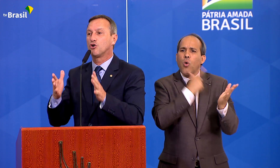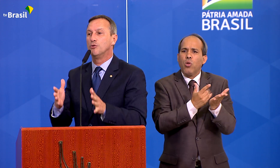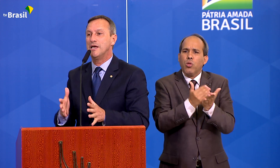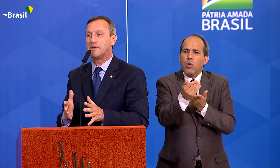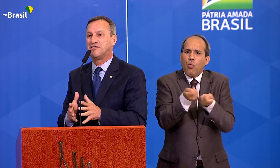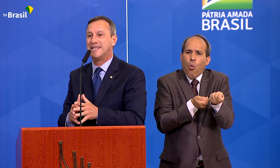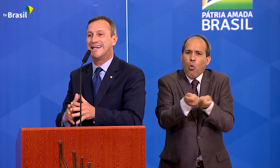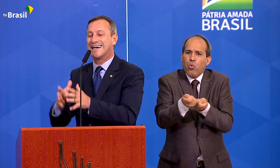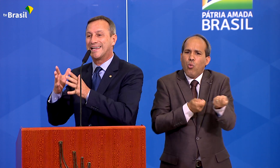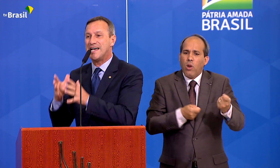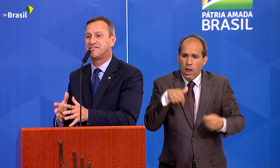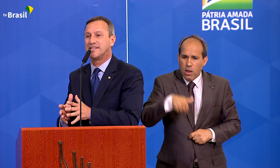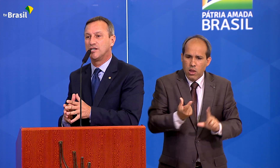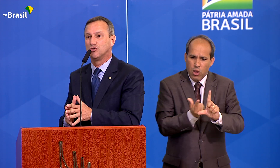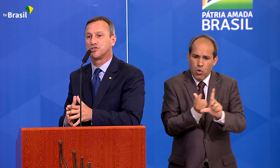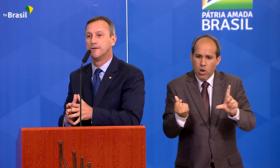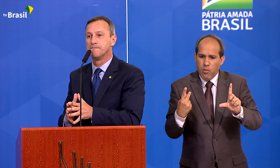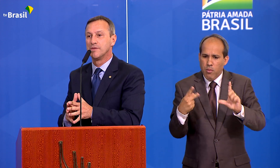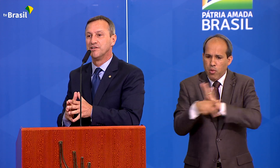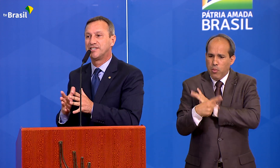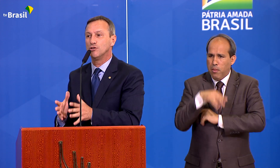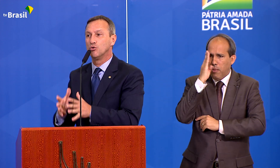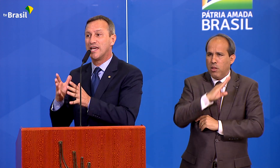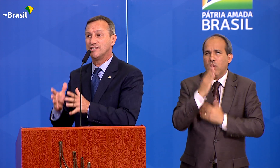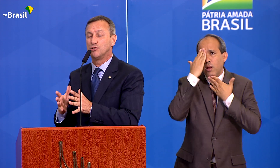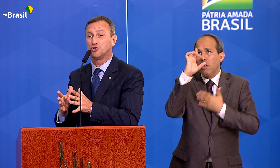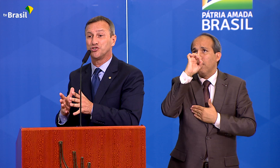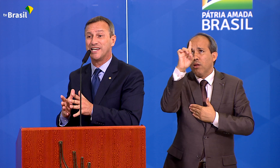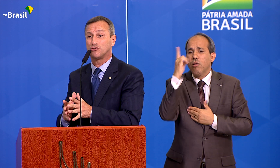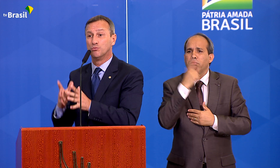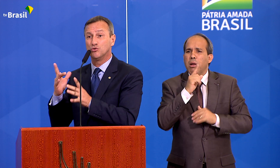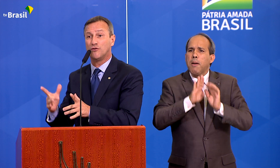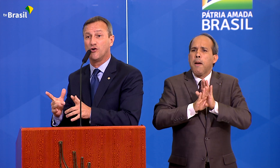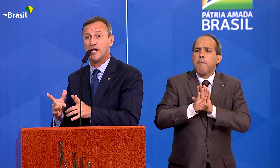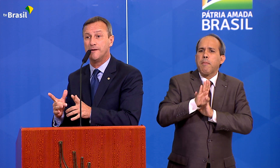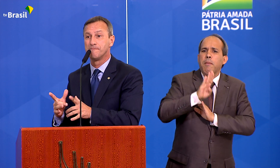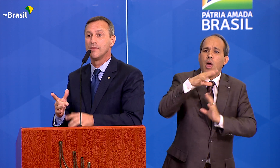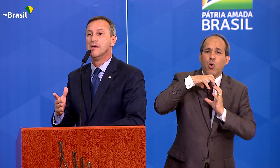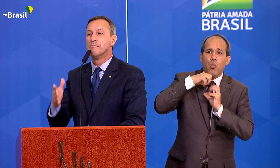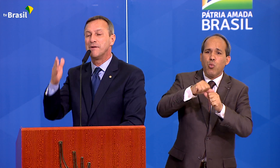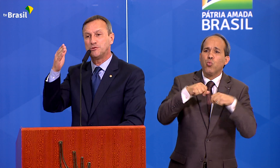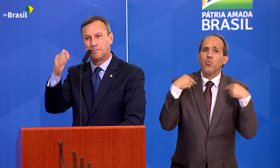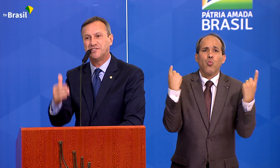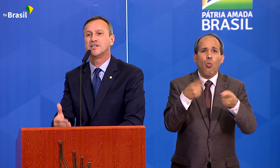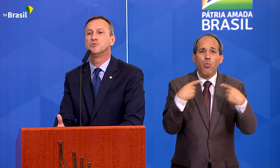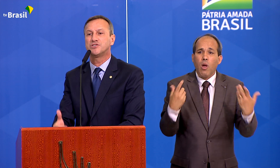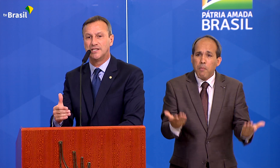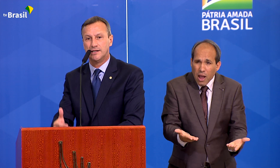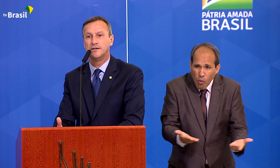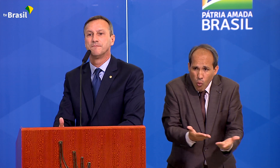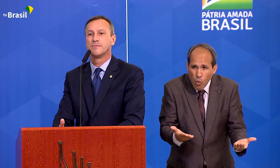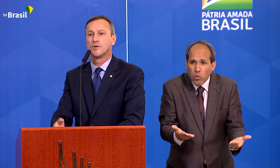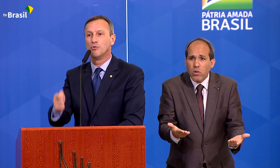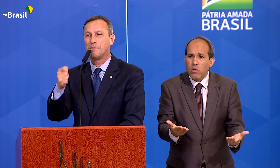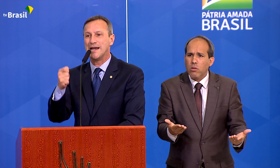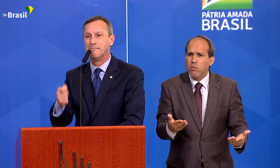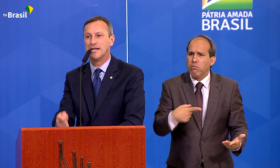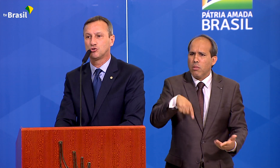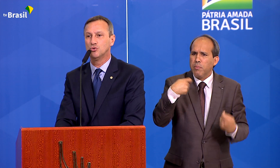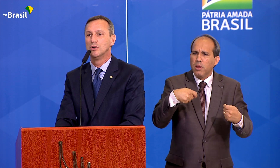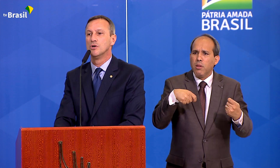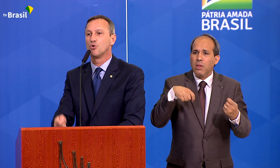controle a economia brasileira graças a Deus sendo um Case do Sucesso mundo afora Mas precisamos ter